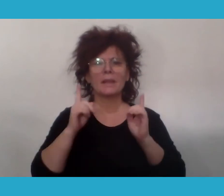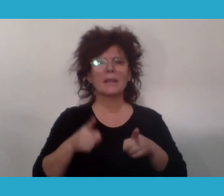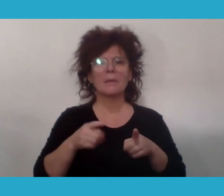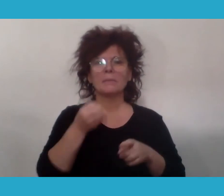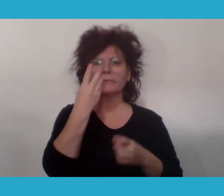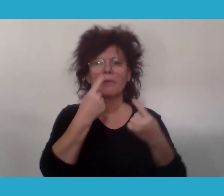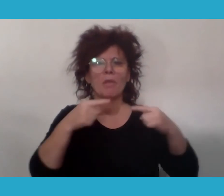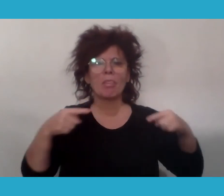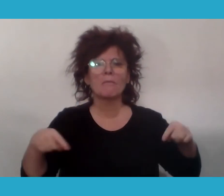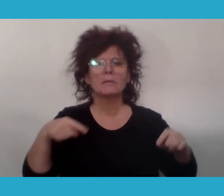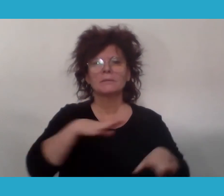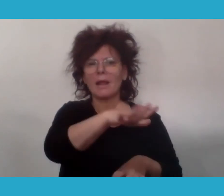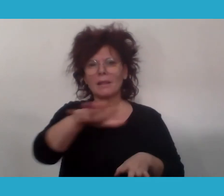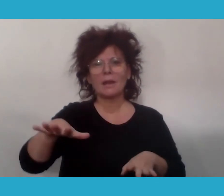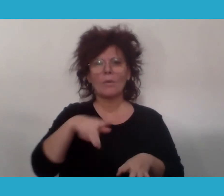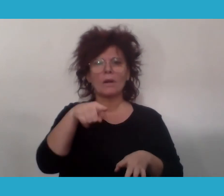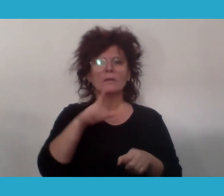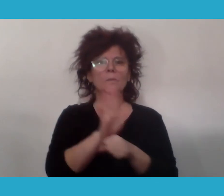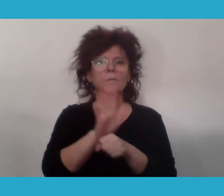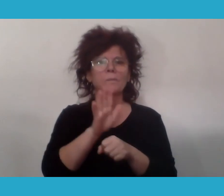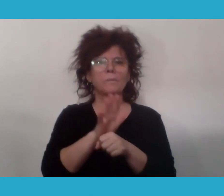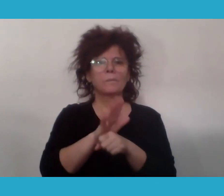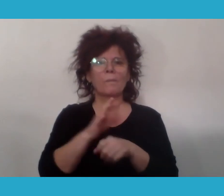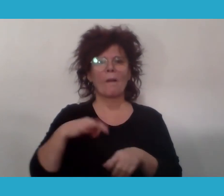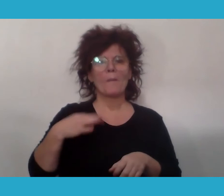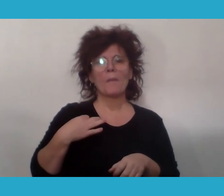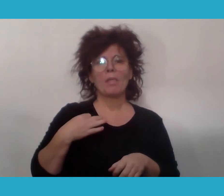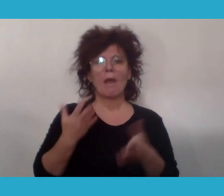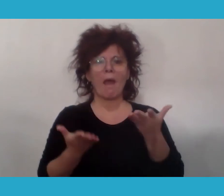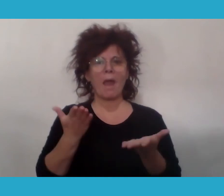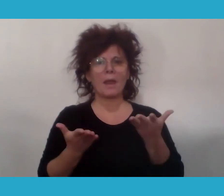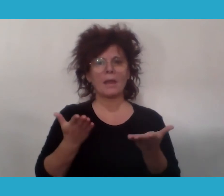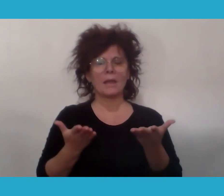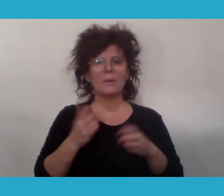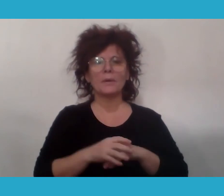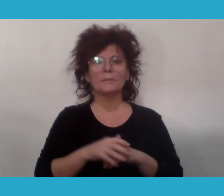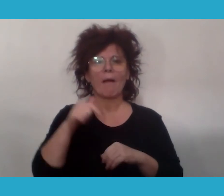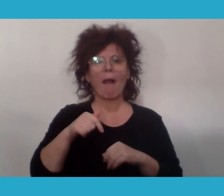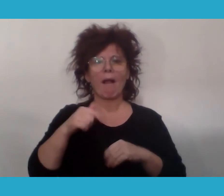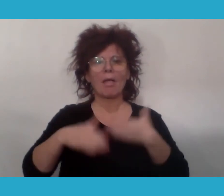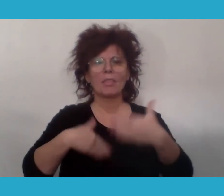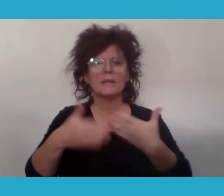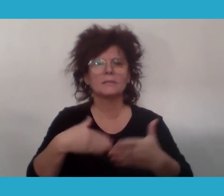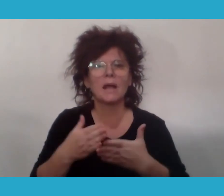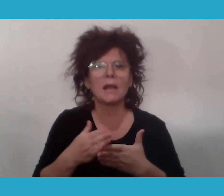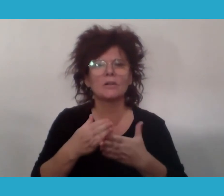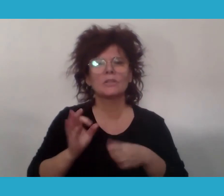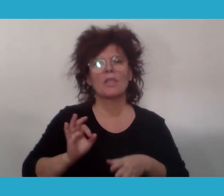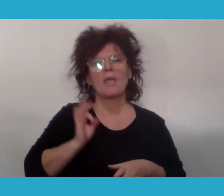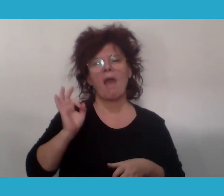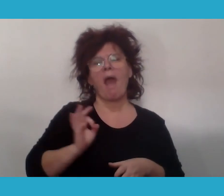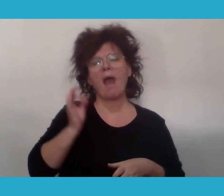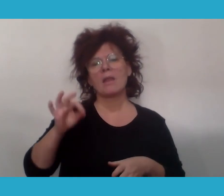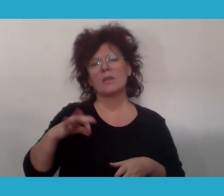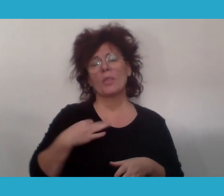la biodiversidad del monte que permite el equilibrio de la vida, más aún con esta crisis climática. Acá hay desarrollo de incontables años de